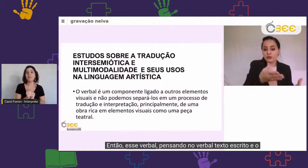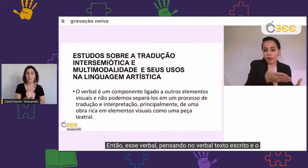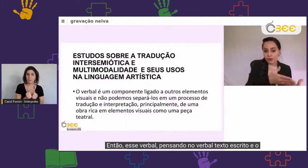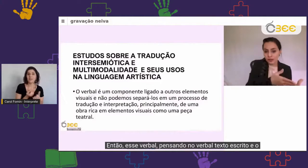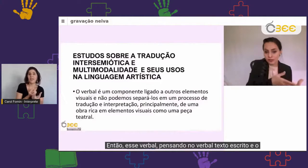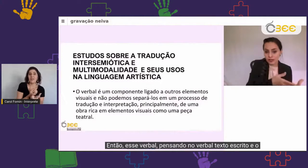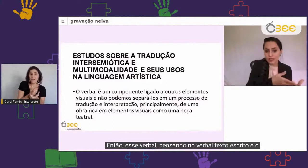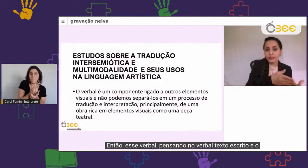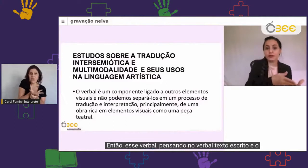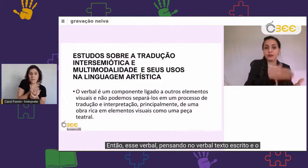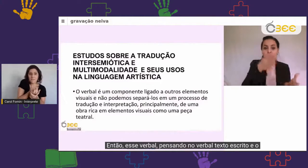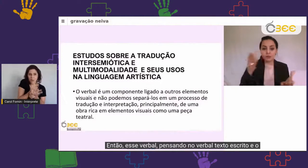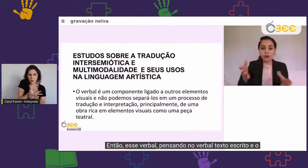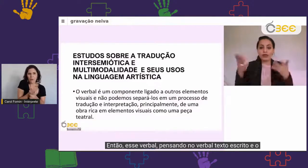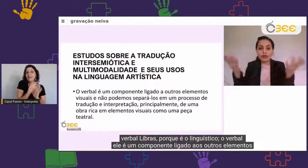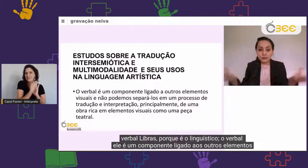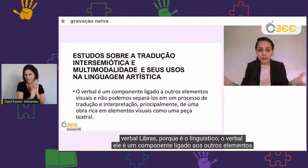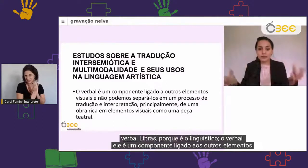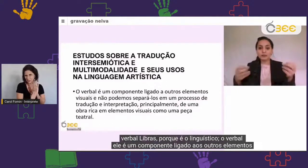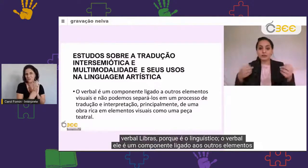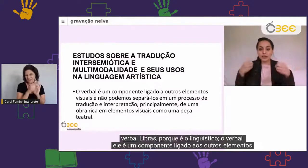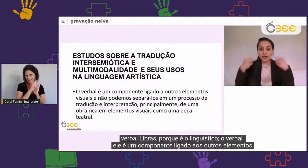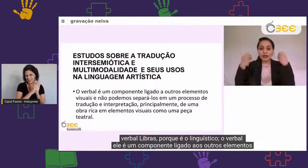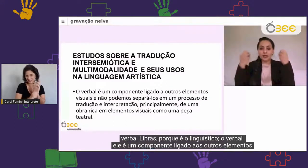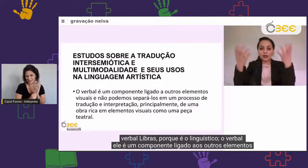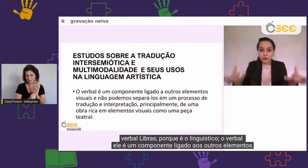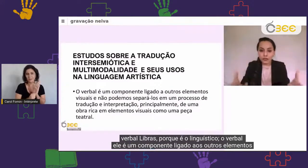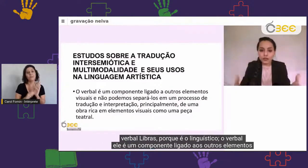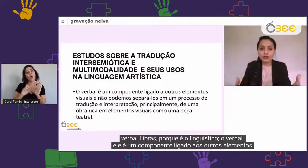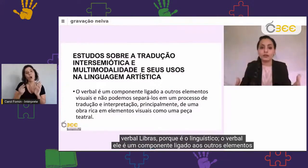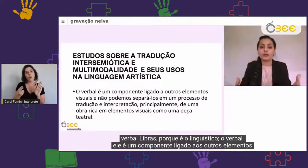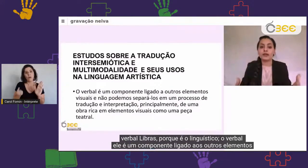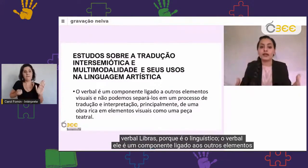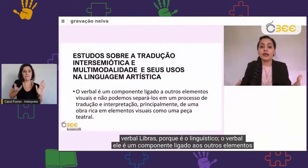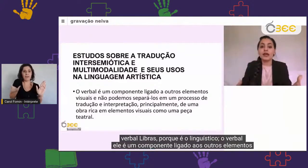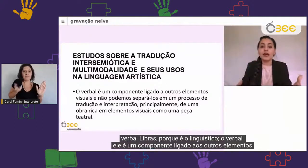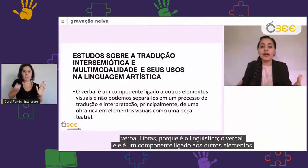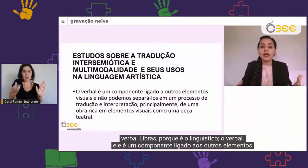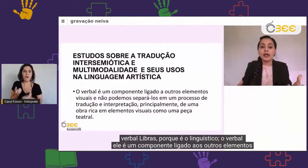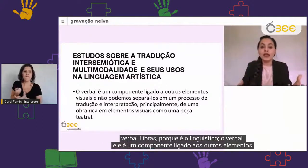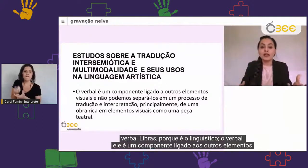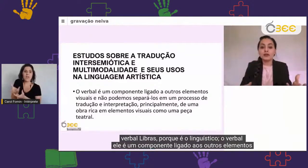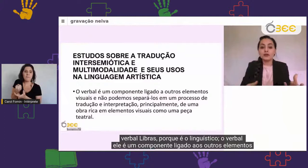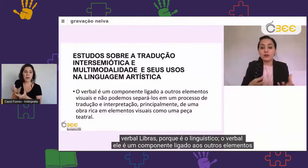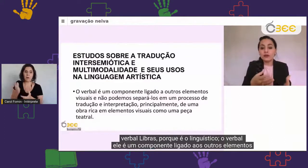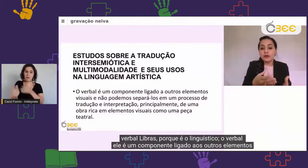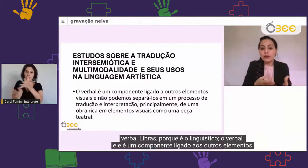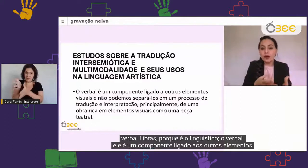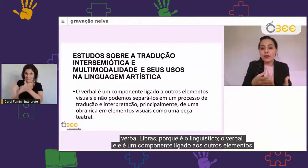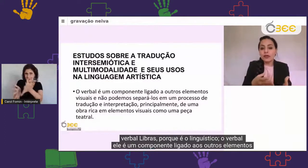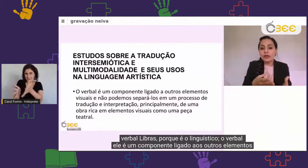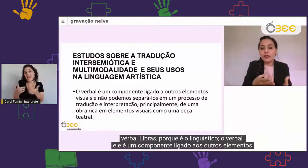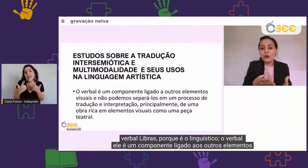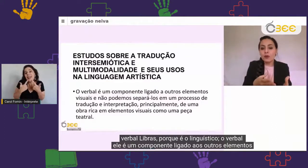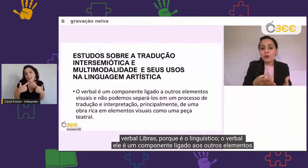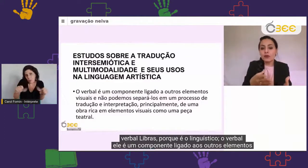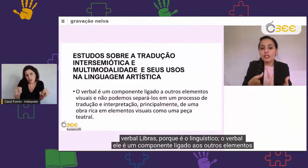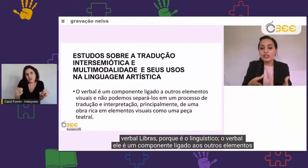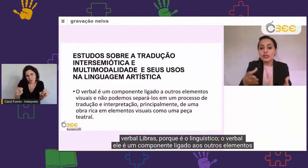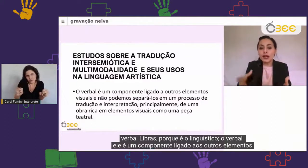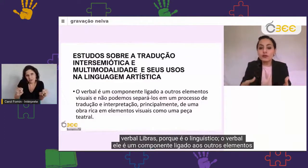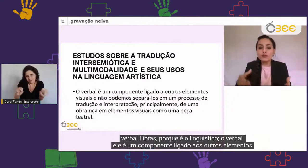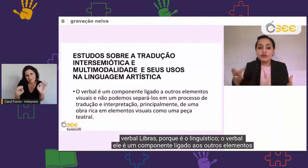aí pensando no verbal texto escrito e o verbal Libras, porque é o linguístico, né, o verbal, ele